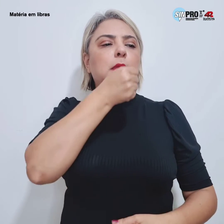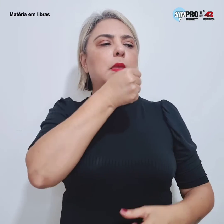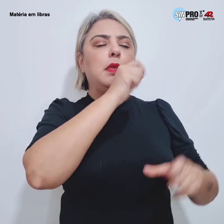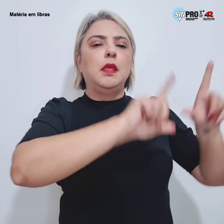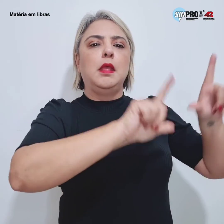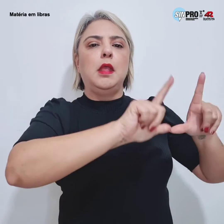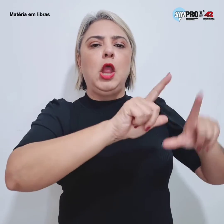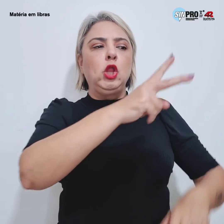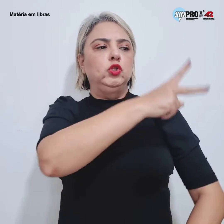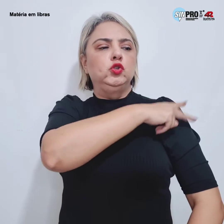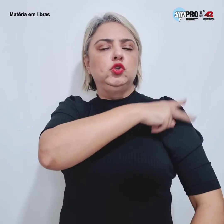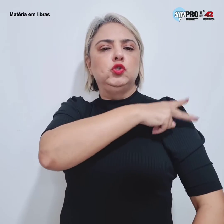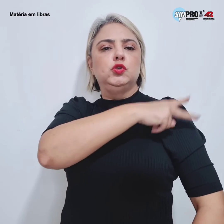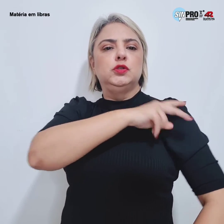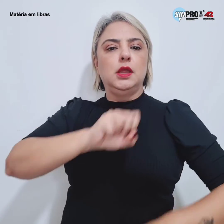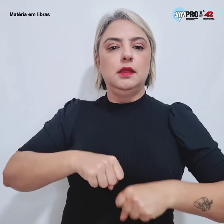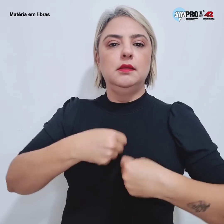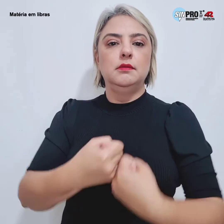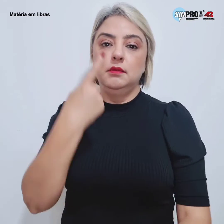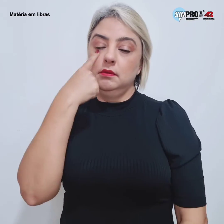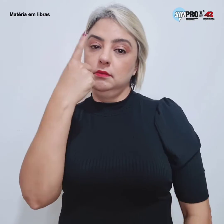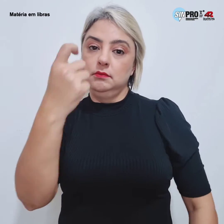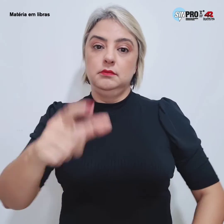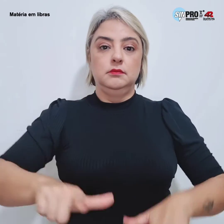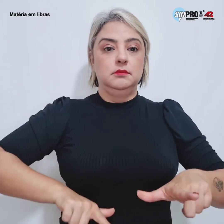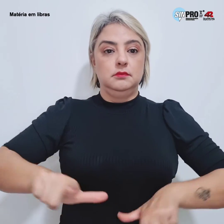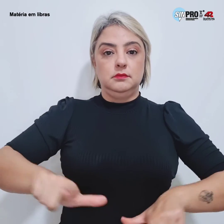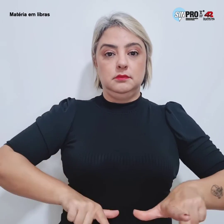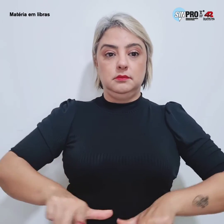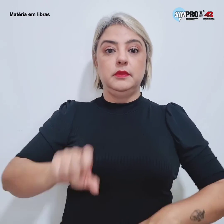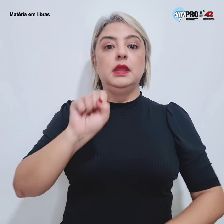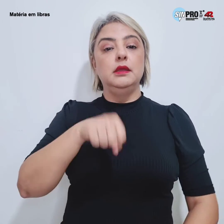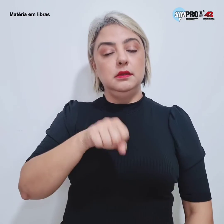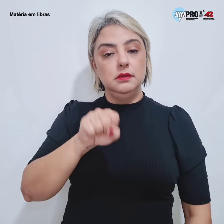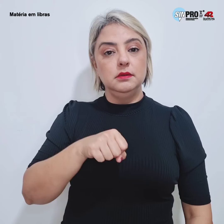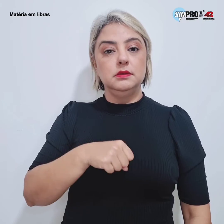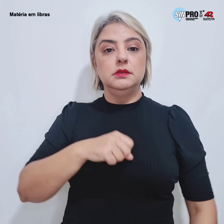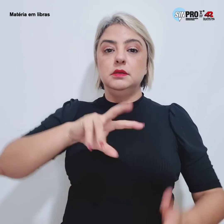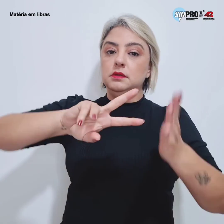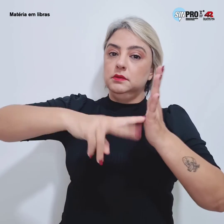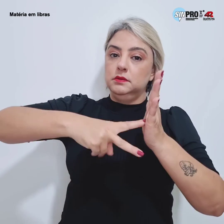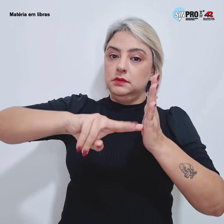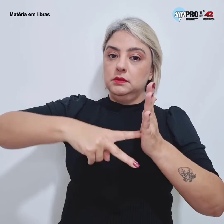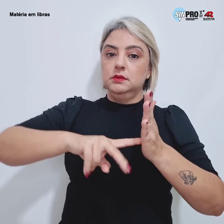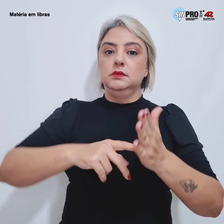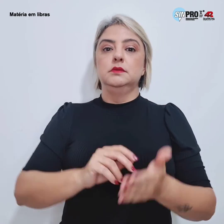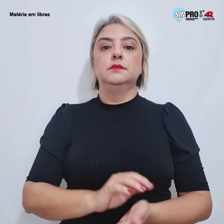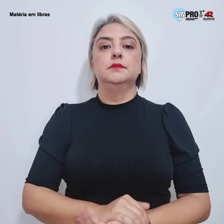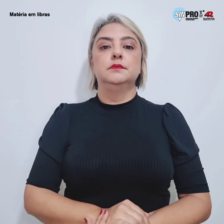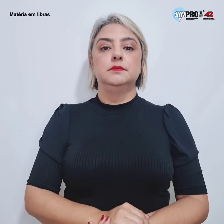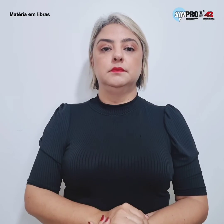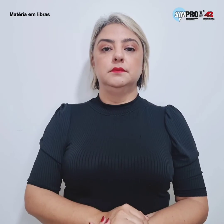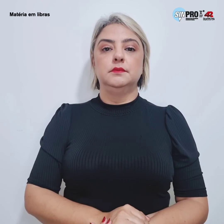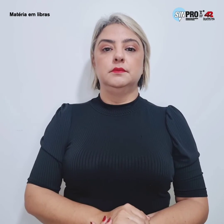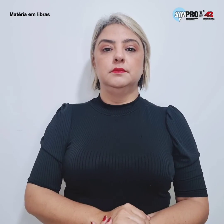patrões que defende os interesses dos trabalhadores, e sim o sindicato. A